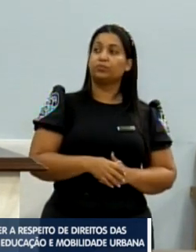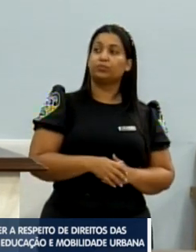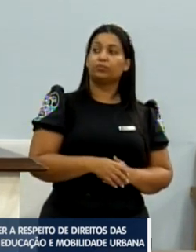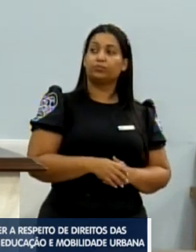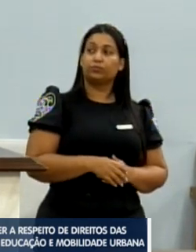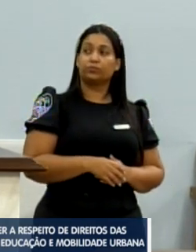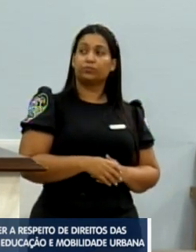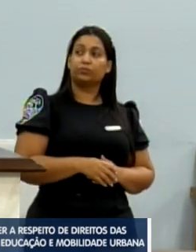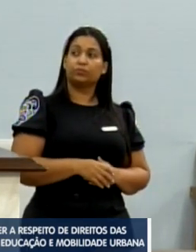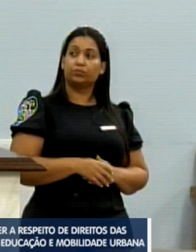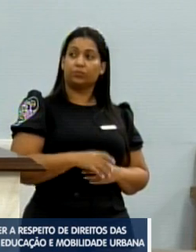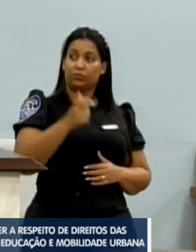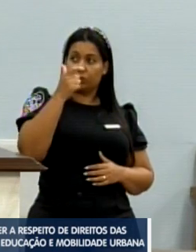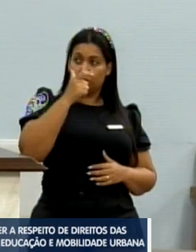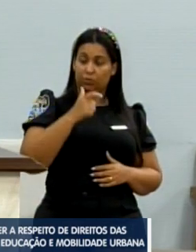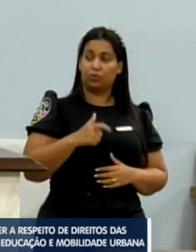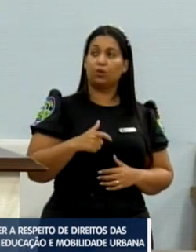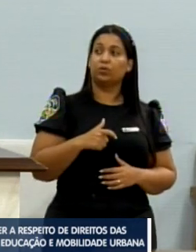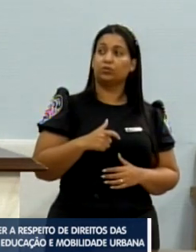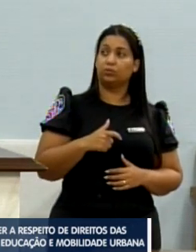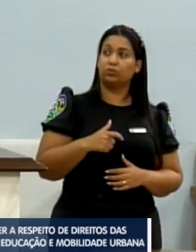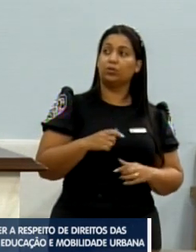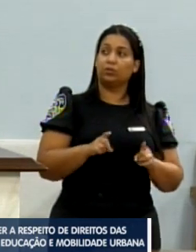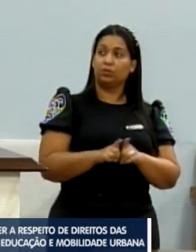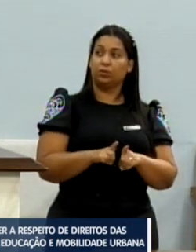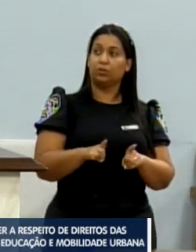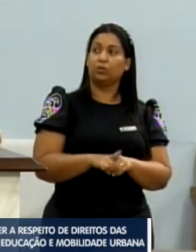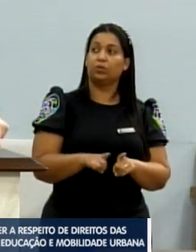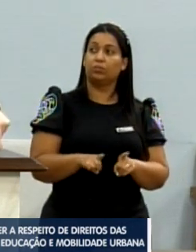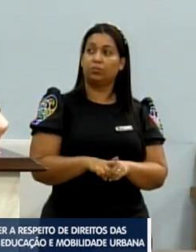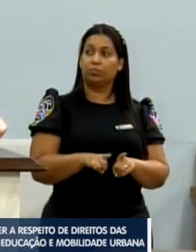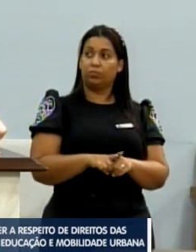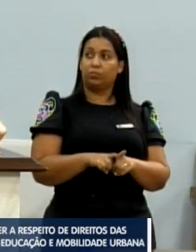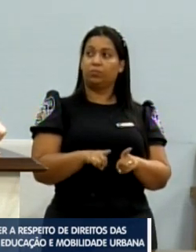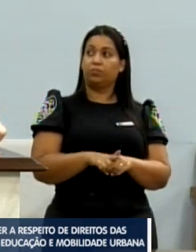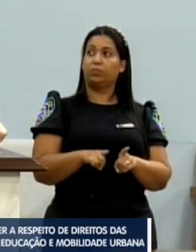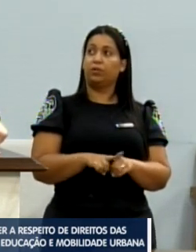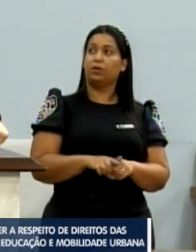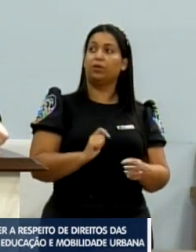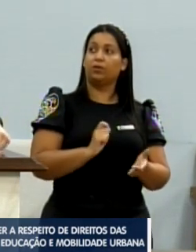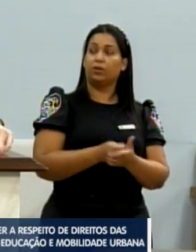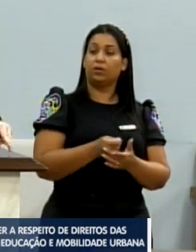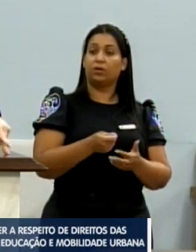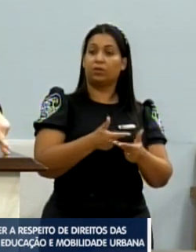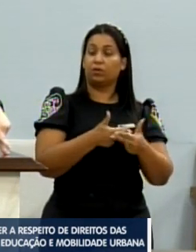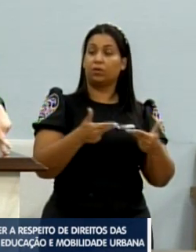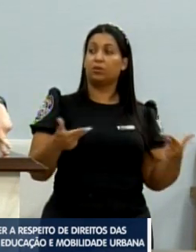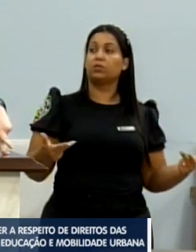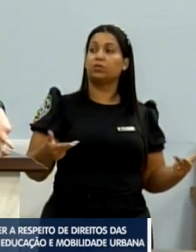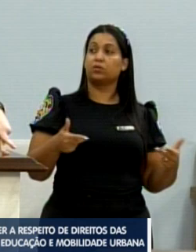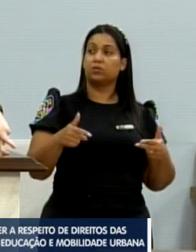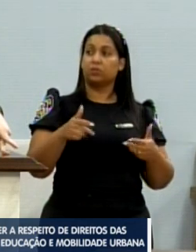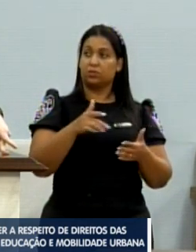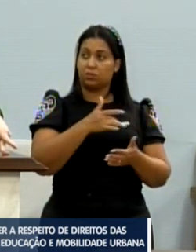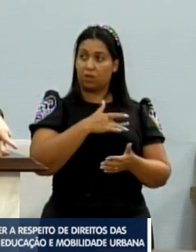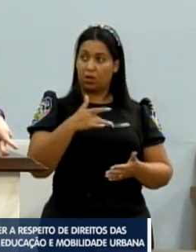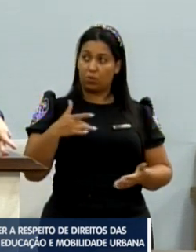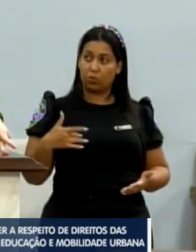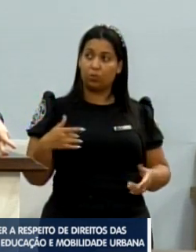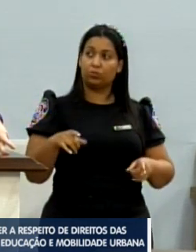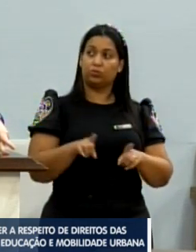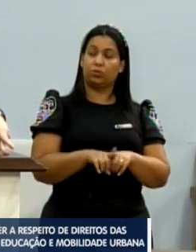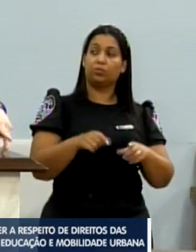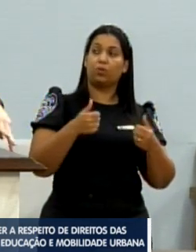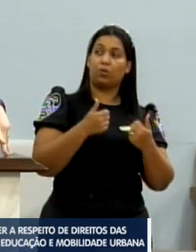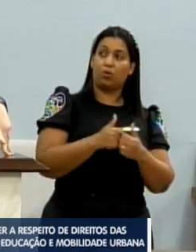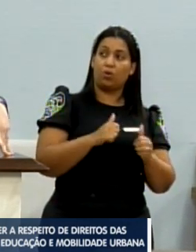questão. Somos consumidores e consumimos bastante. E consumimos serviços de saúde, consumimos serviços de transporte,